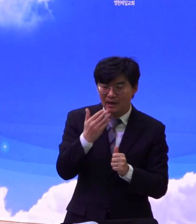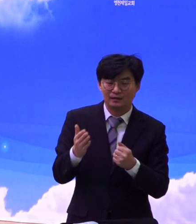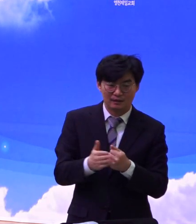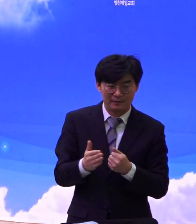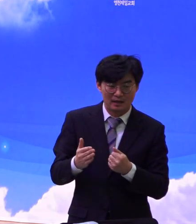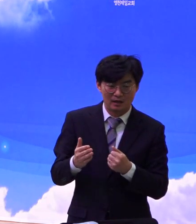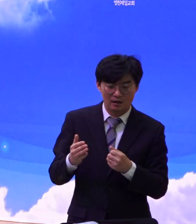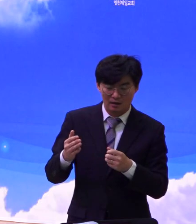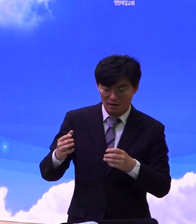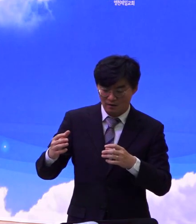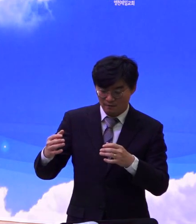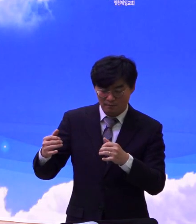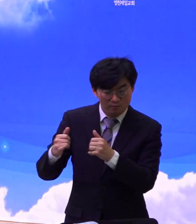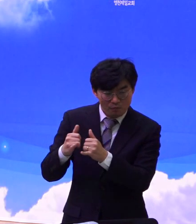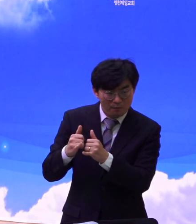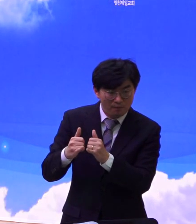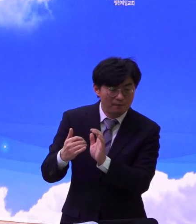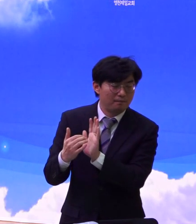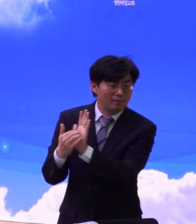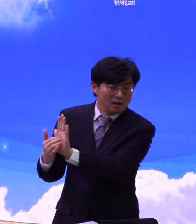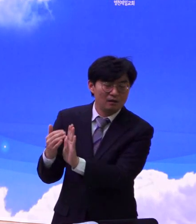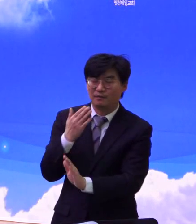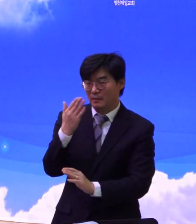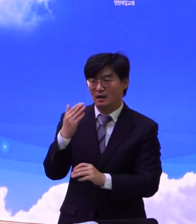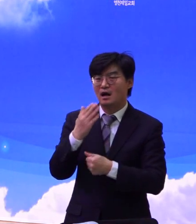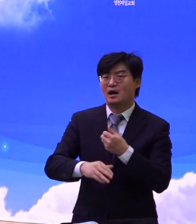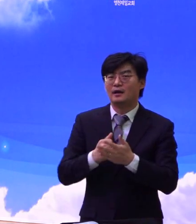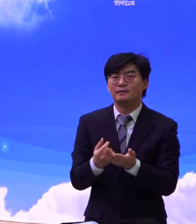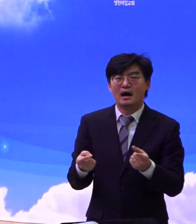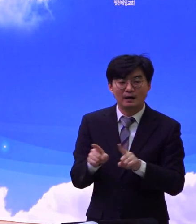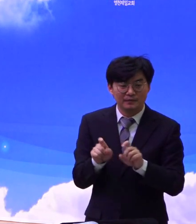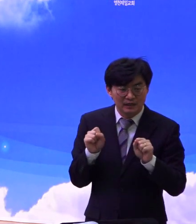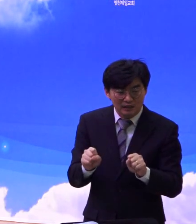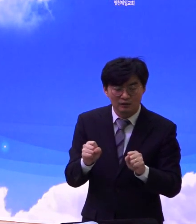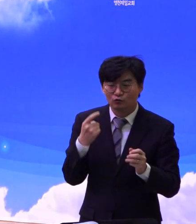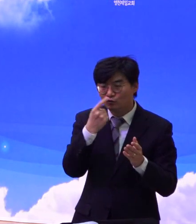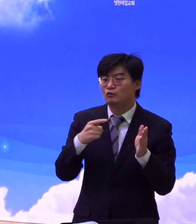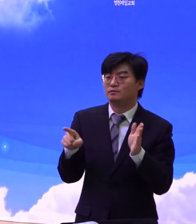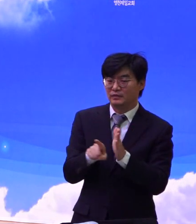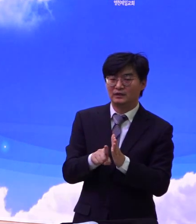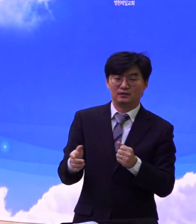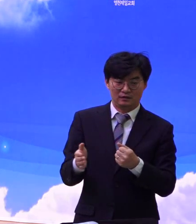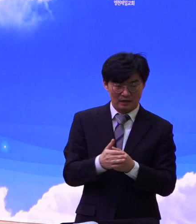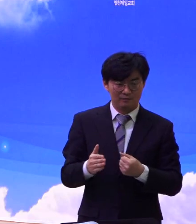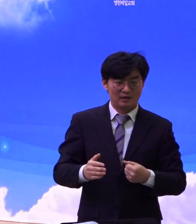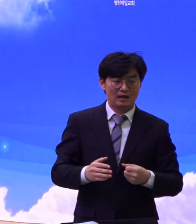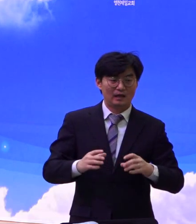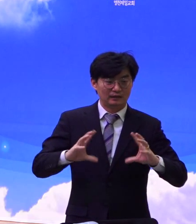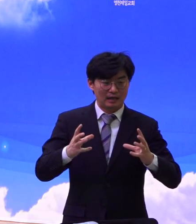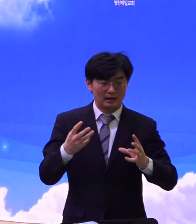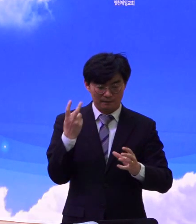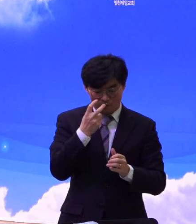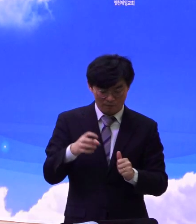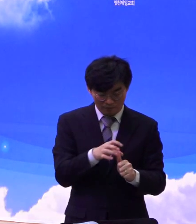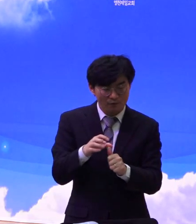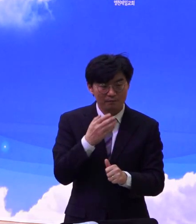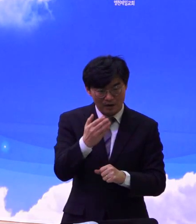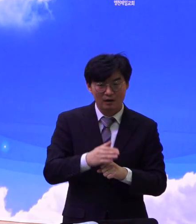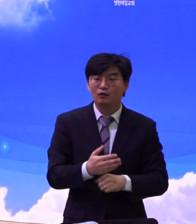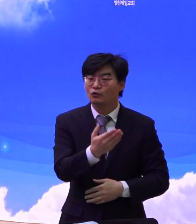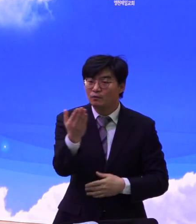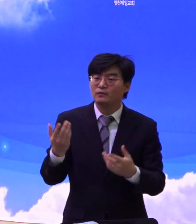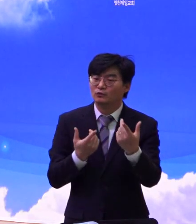그것은 하나님이 그와 함께 하셨던 것을 그가 믿었기 때문입니다. 여러분 그 믿음을 가지고 여러분의 삶의 터전 속으로